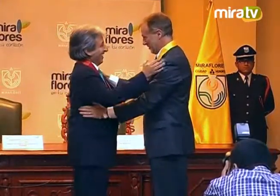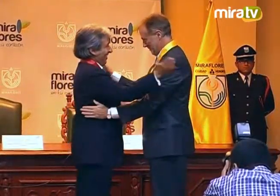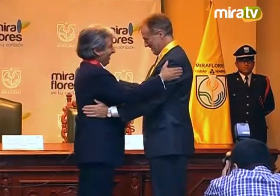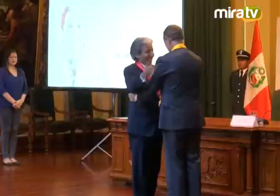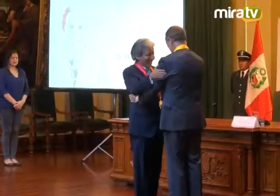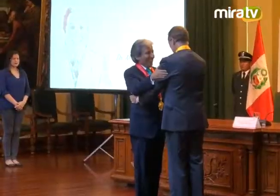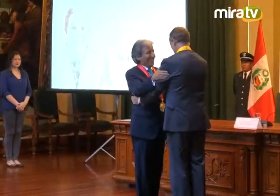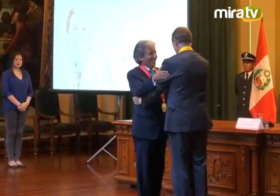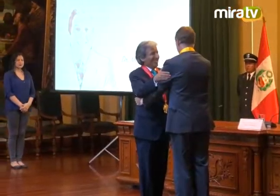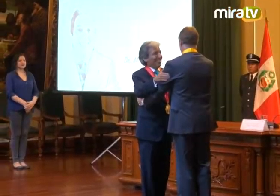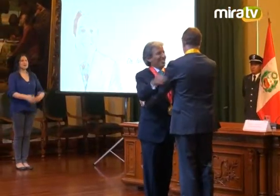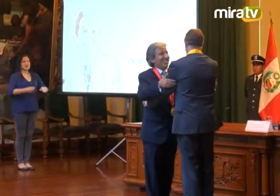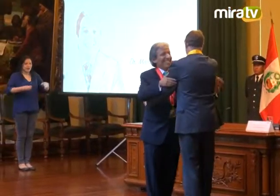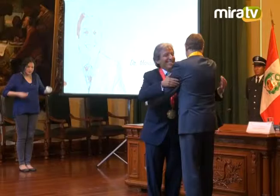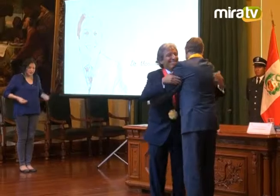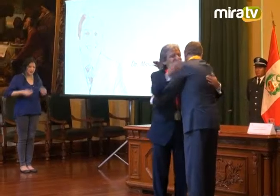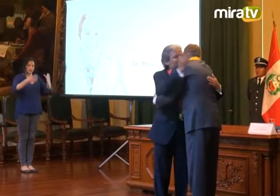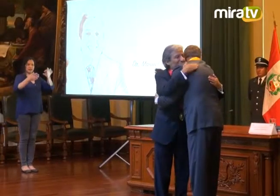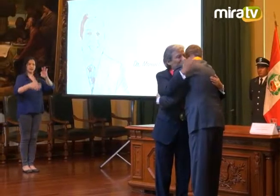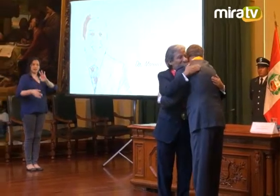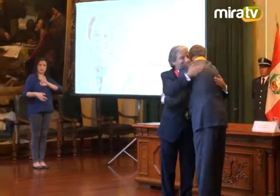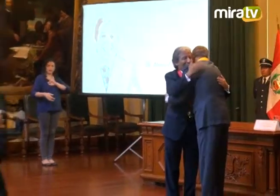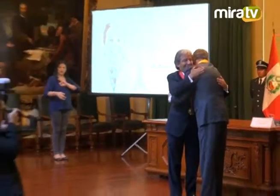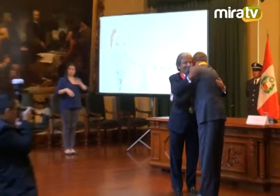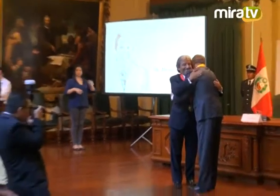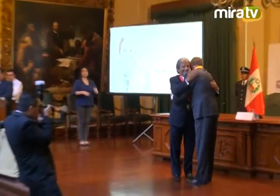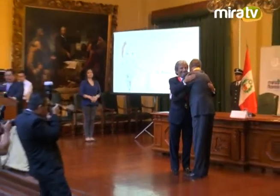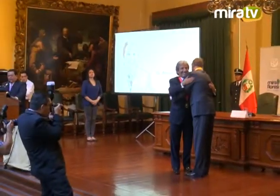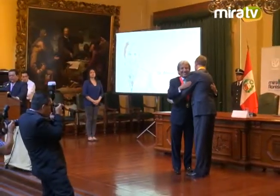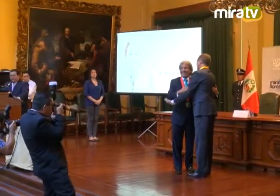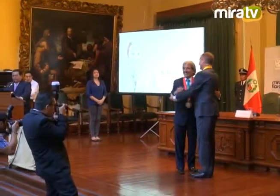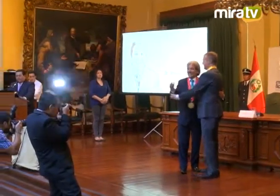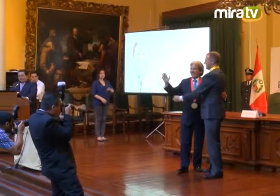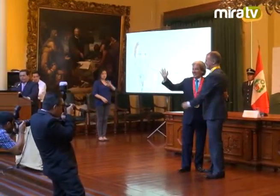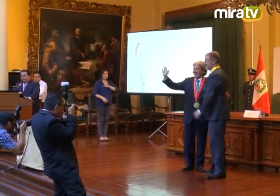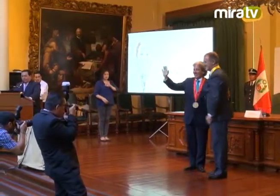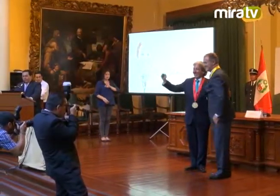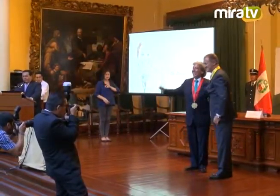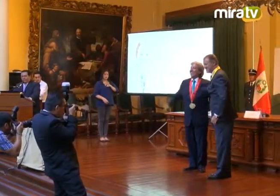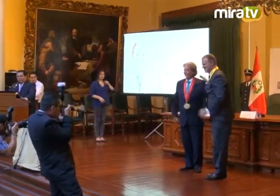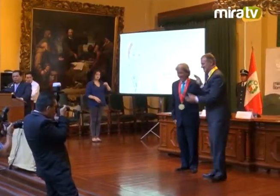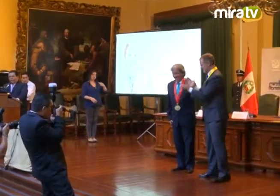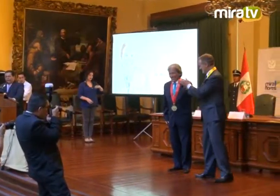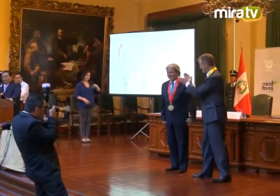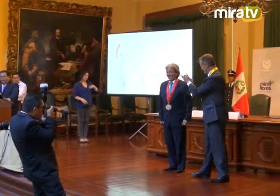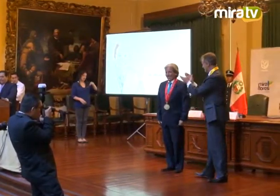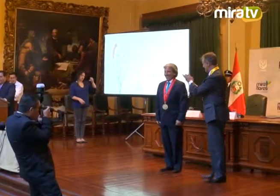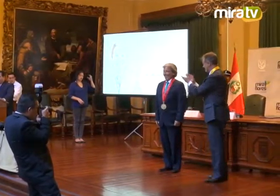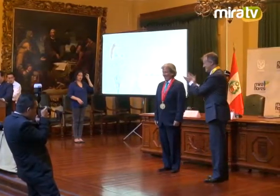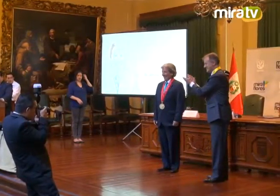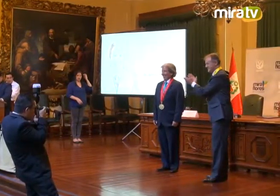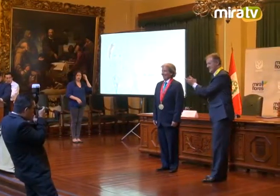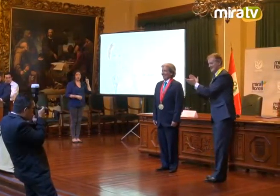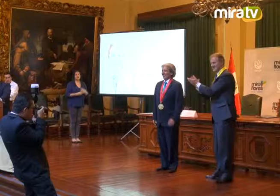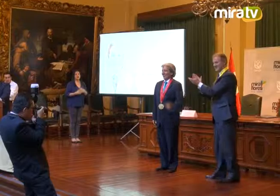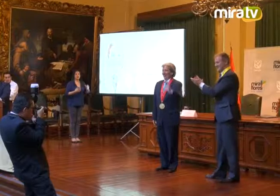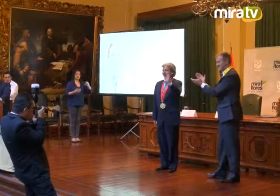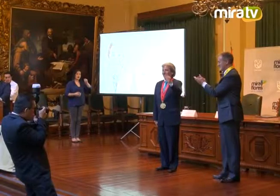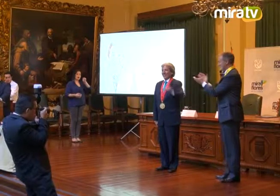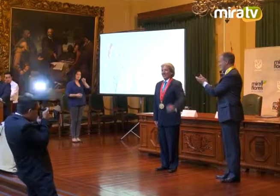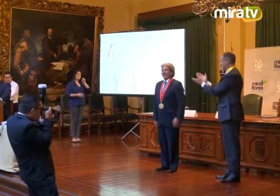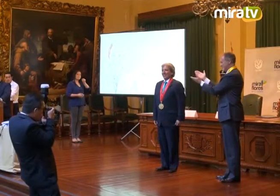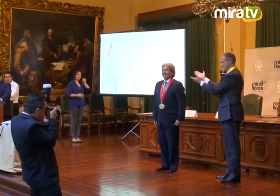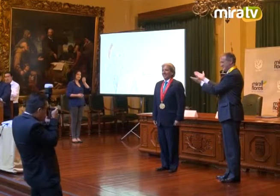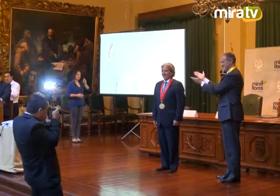En este momento se ha hecho entrega. Se ha impuesto la Medalla Cívica Municipal de Miraflores al señor